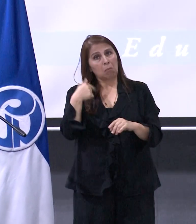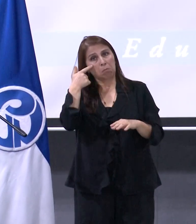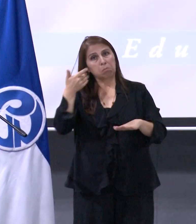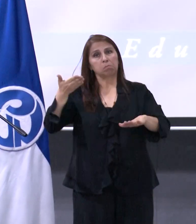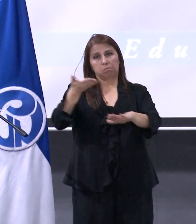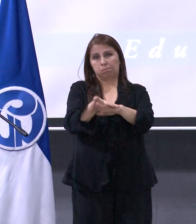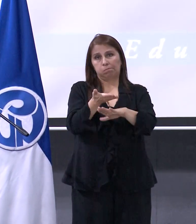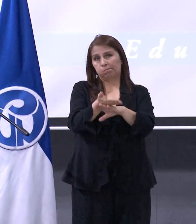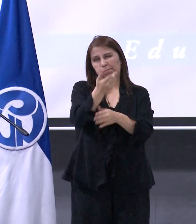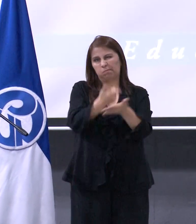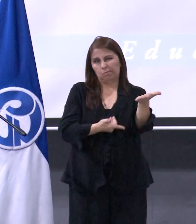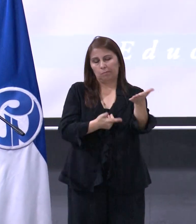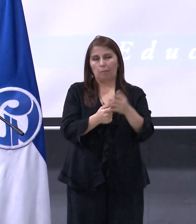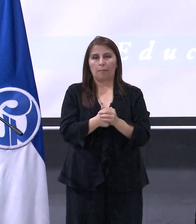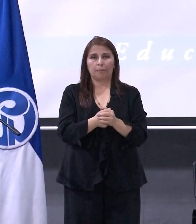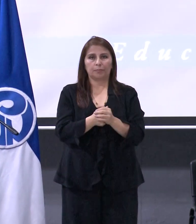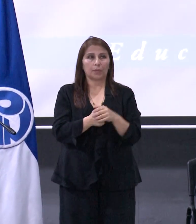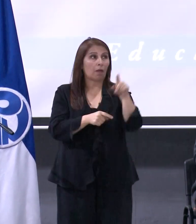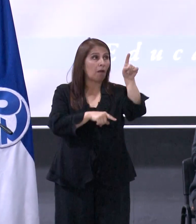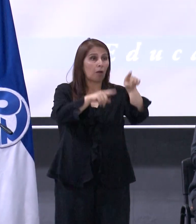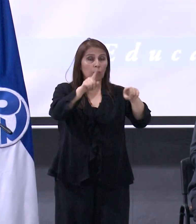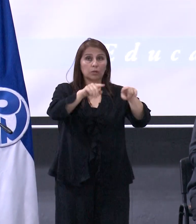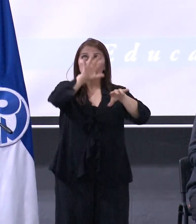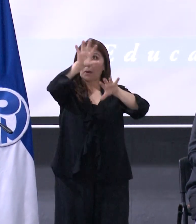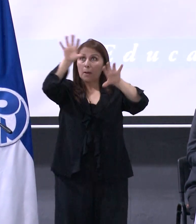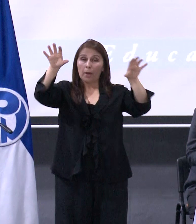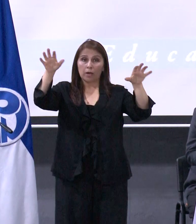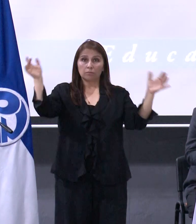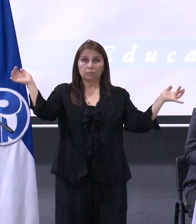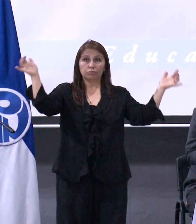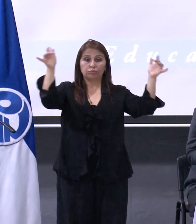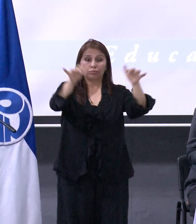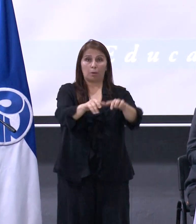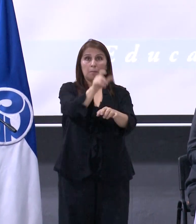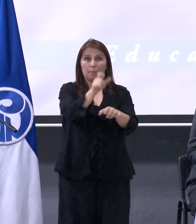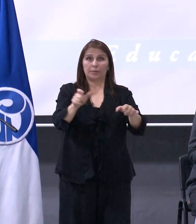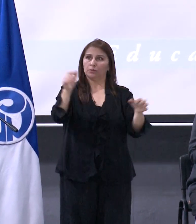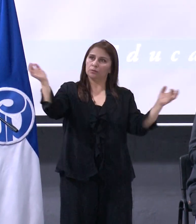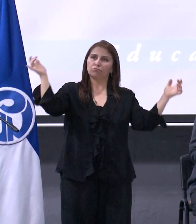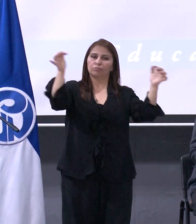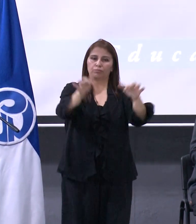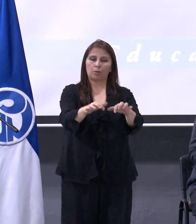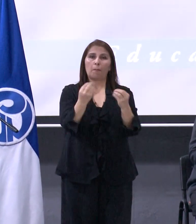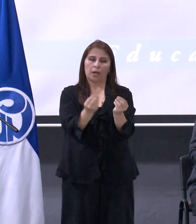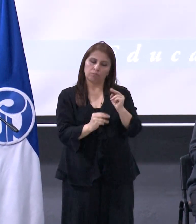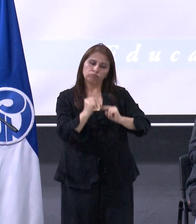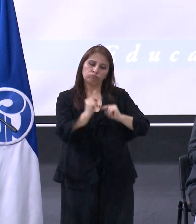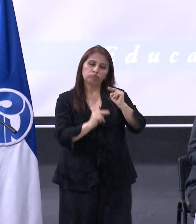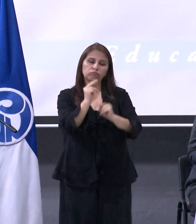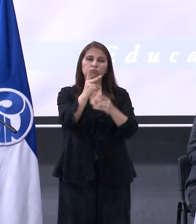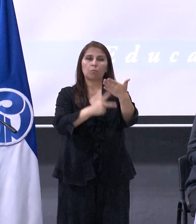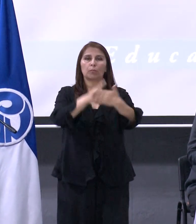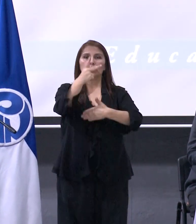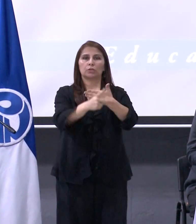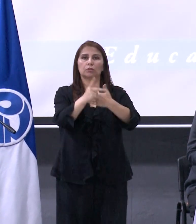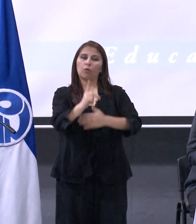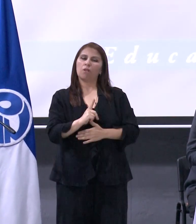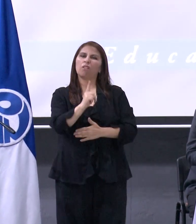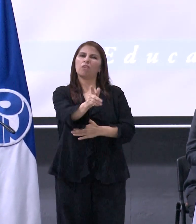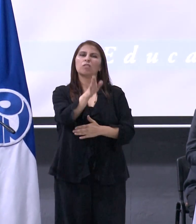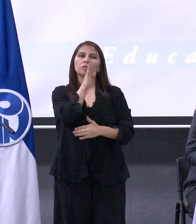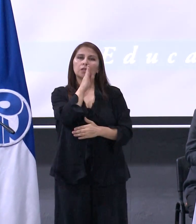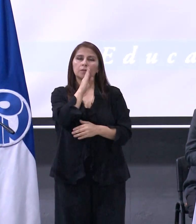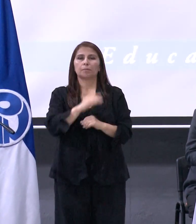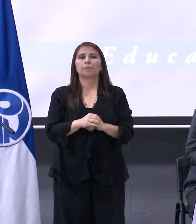que varias varios extranjeros vengan a construirse este proyecto que fue liderado por la pedagoga